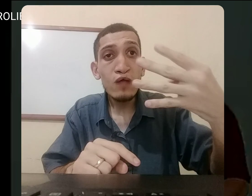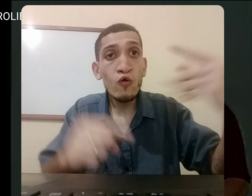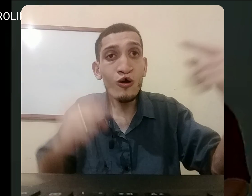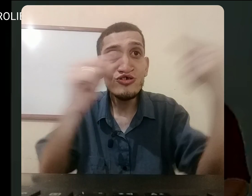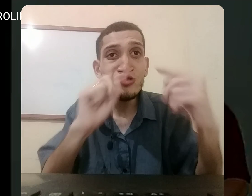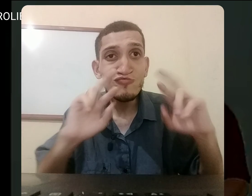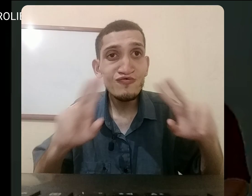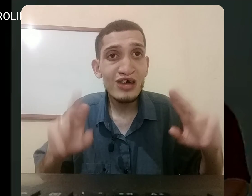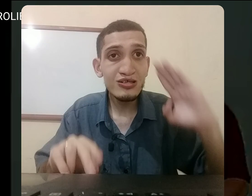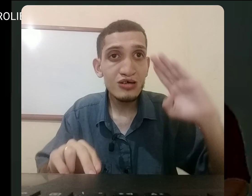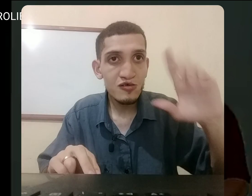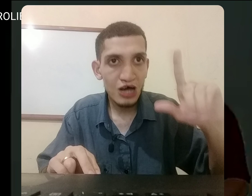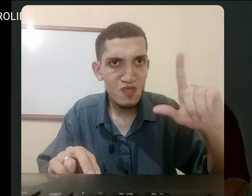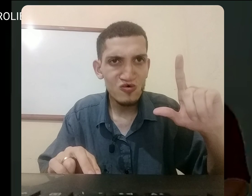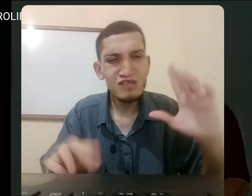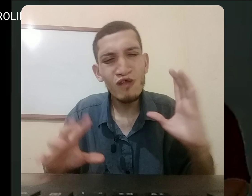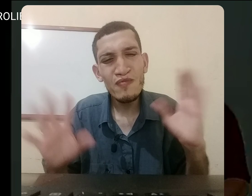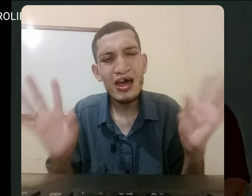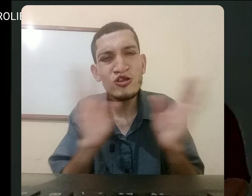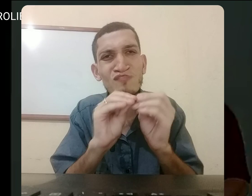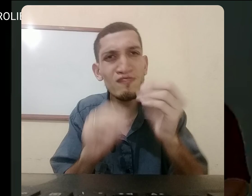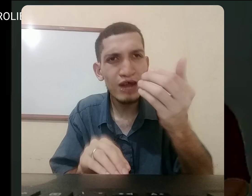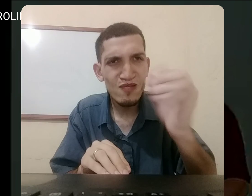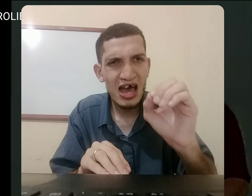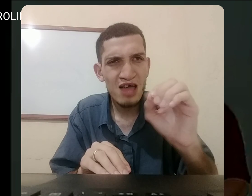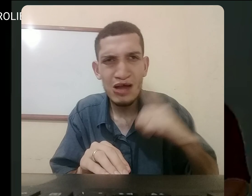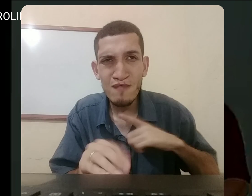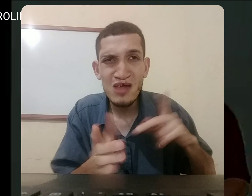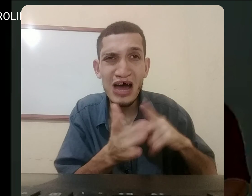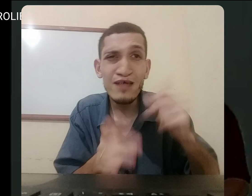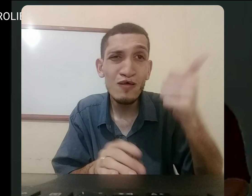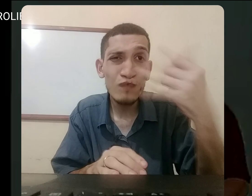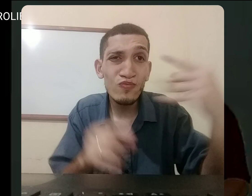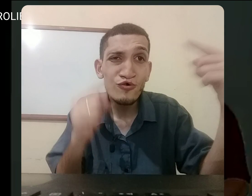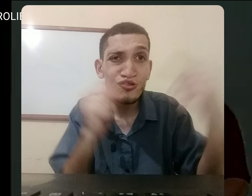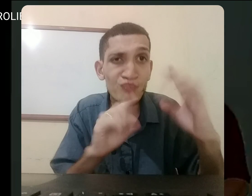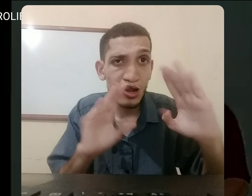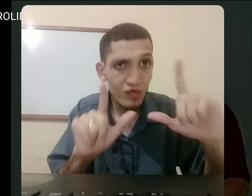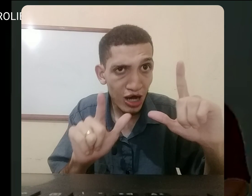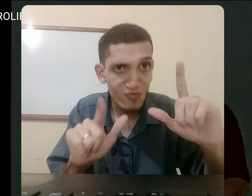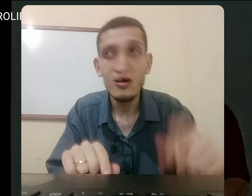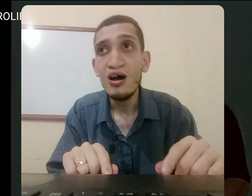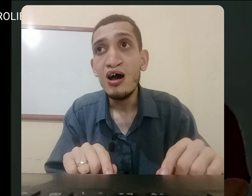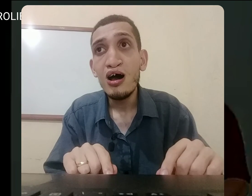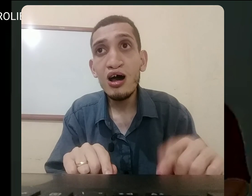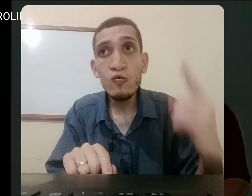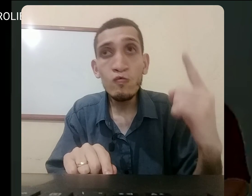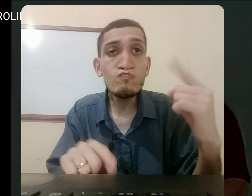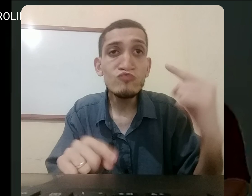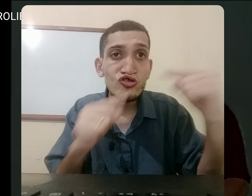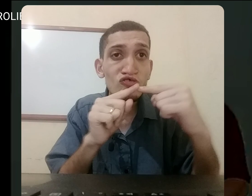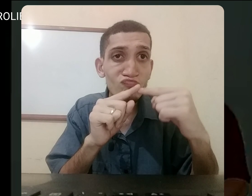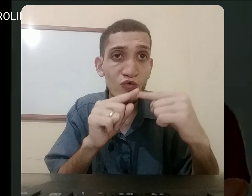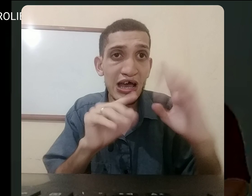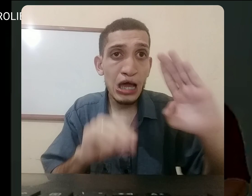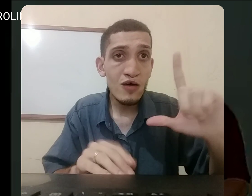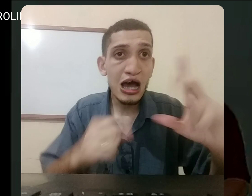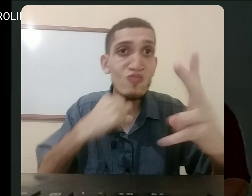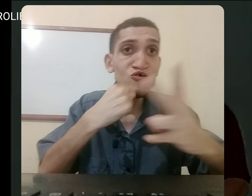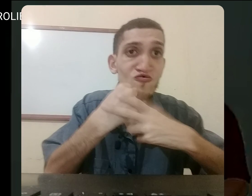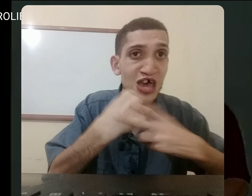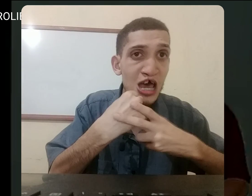quatorze tipos diferentes de classificadores. A pode até resumir pra dez, mas na verdade tem quatorze tipos de classificadores. Um tipo